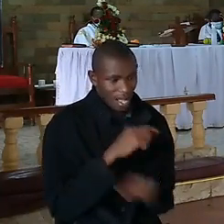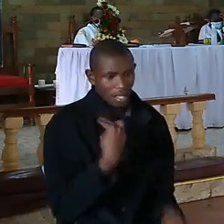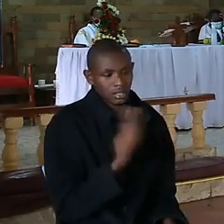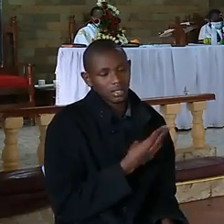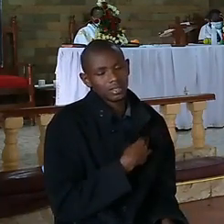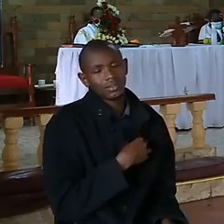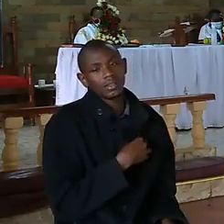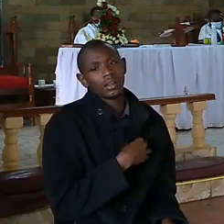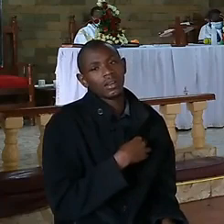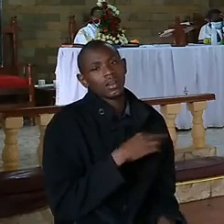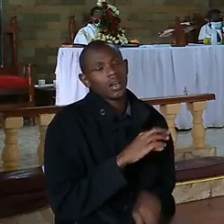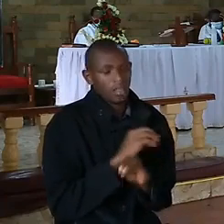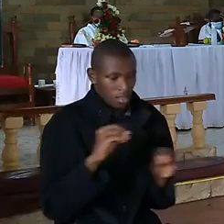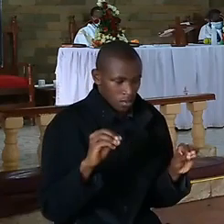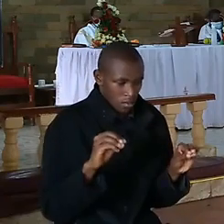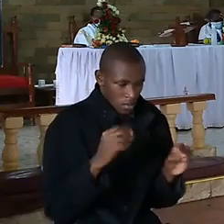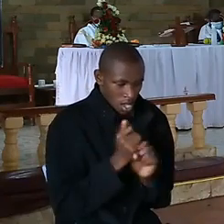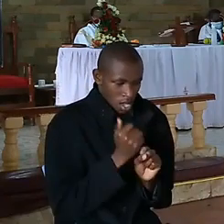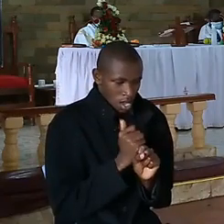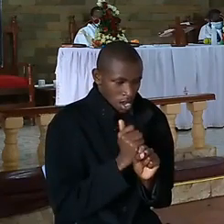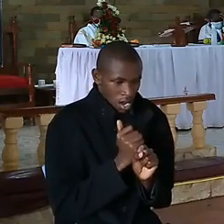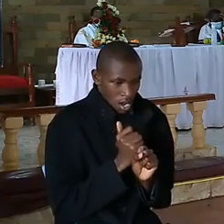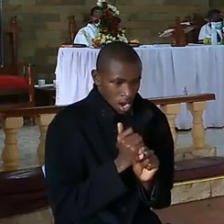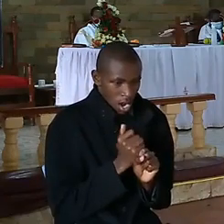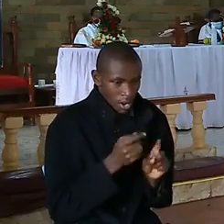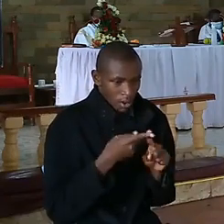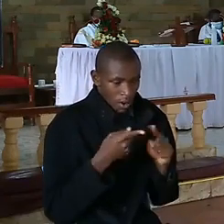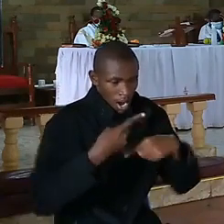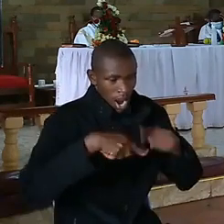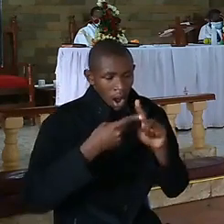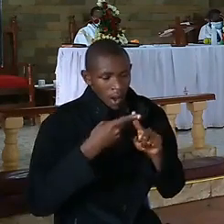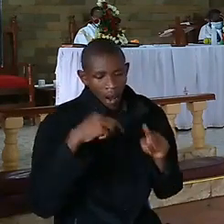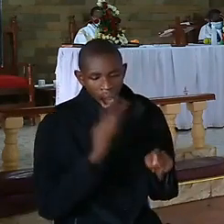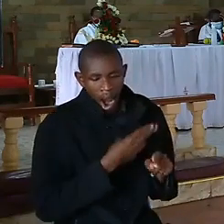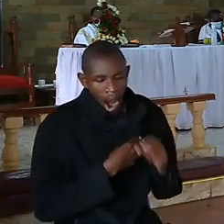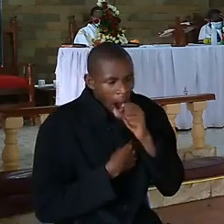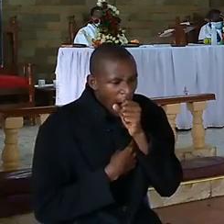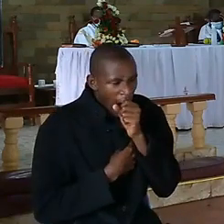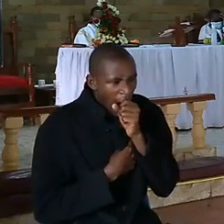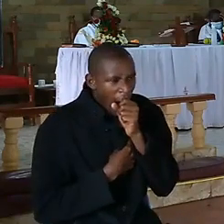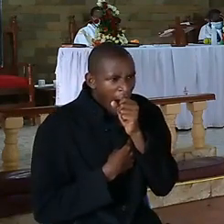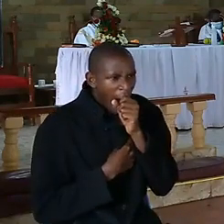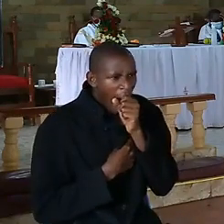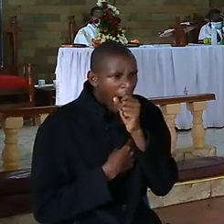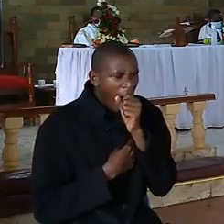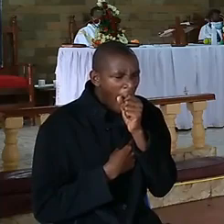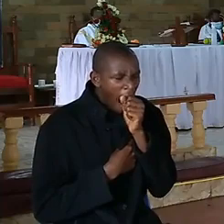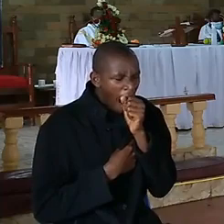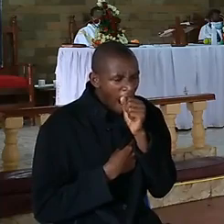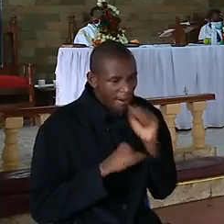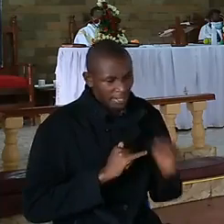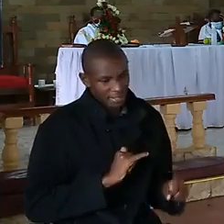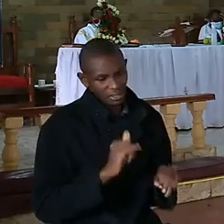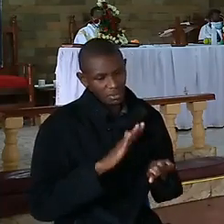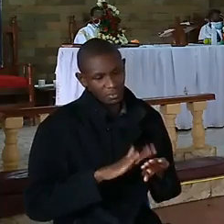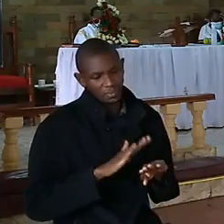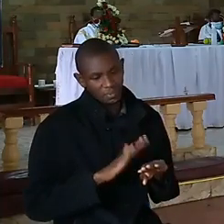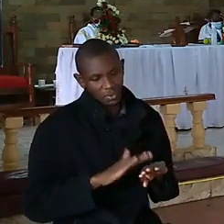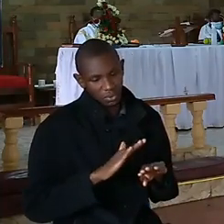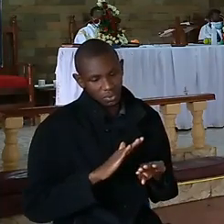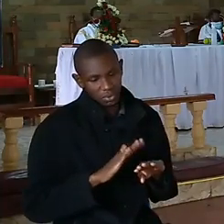kindu kingimugiria oke atukinyire na koguo ni wega gukigia na hinya gutiramakania riboti iria